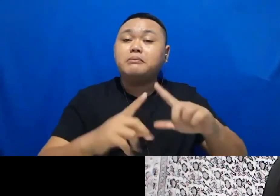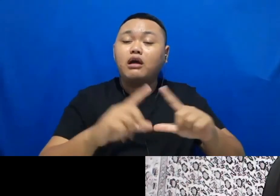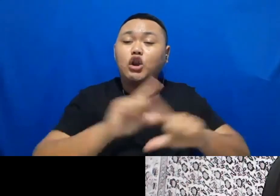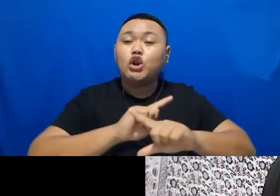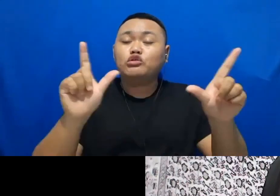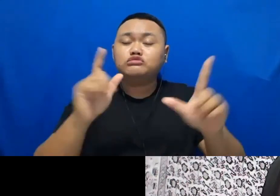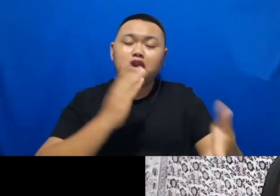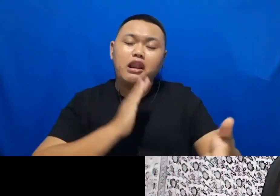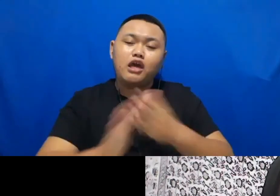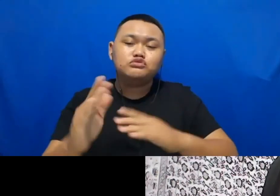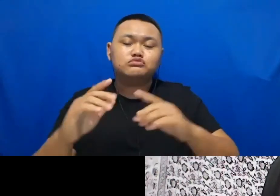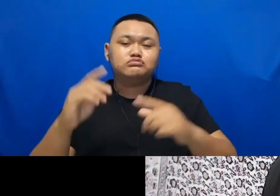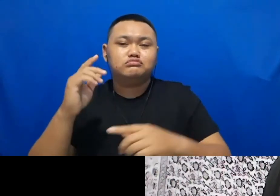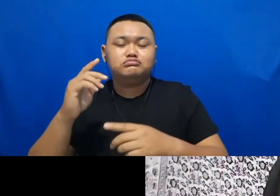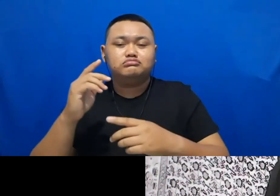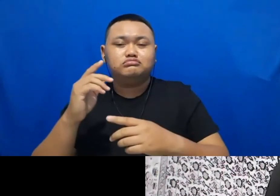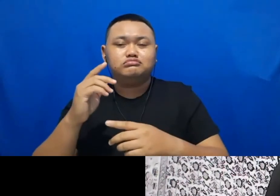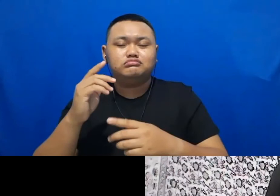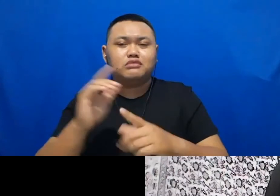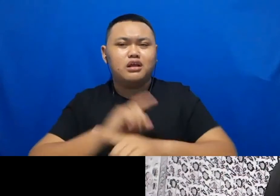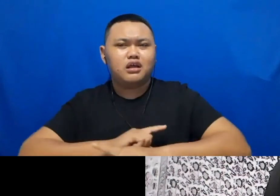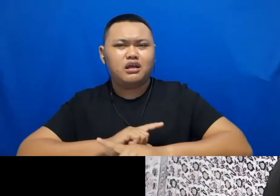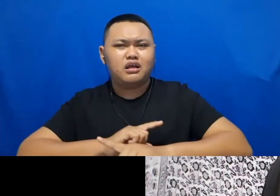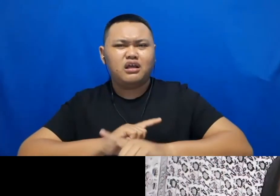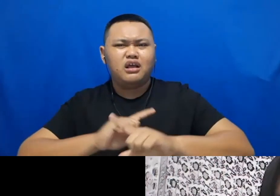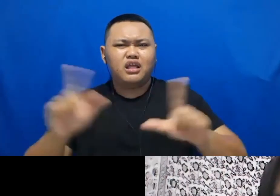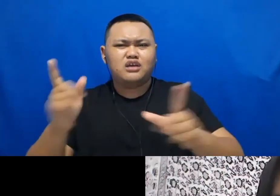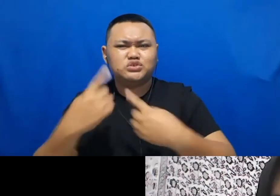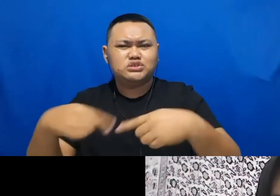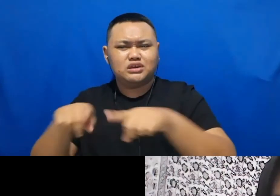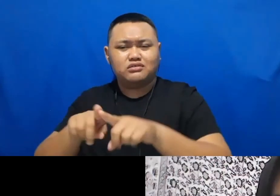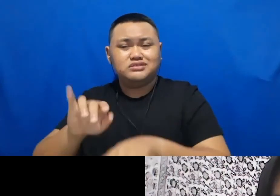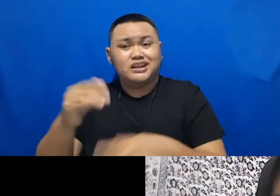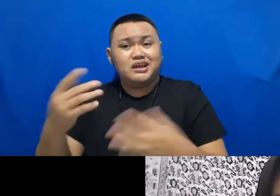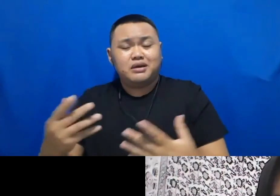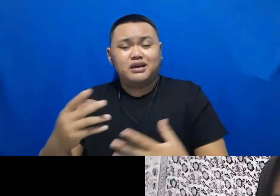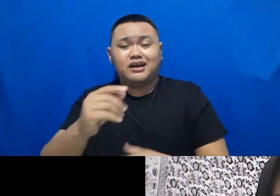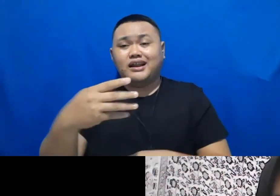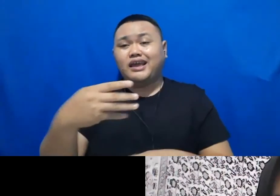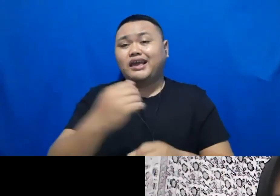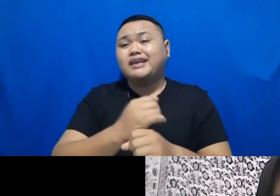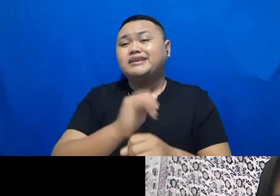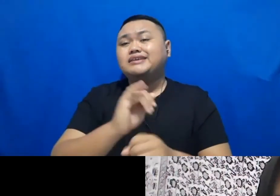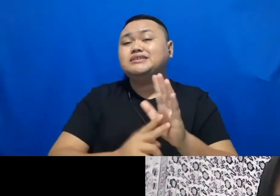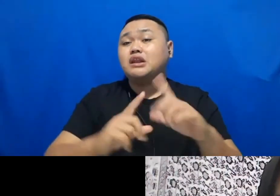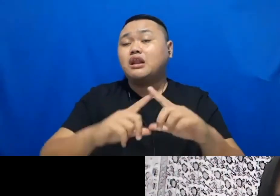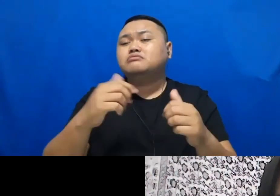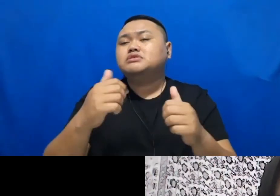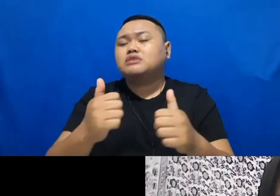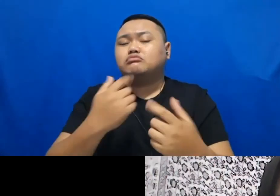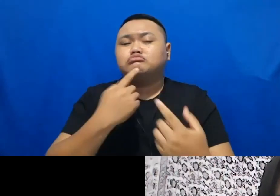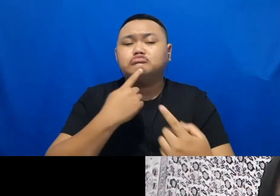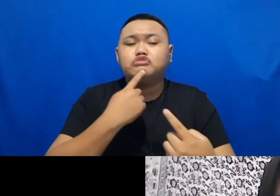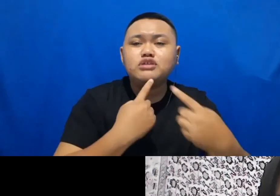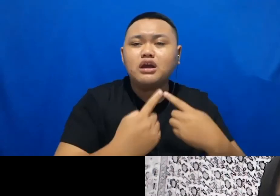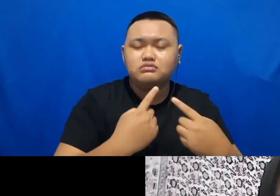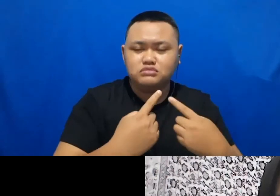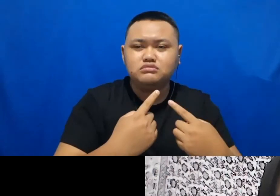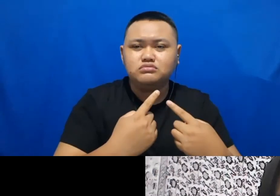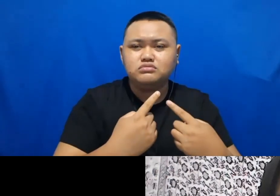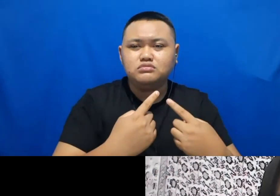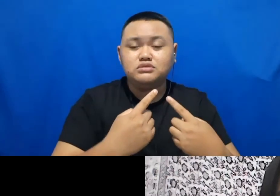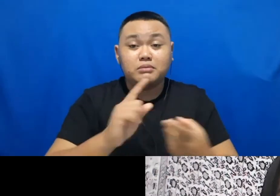itu, ketidaksetaraan gender itu kan mengena pada dua-duanya ya, Mas Bayu ya, kepada perempuan iya, kepada laki-laki juga